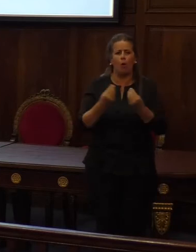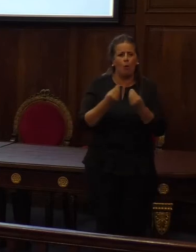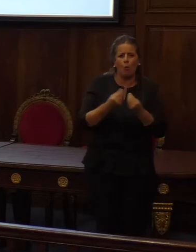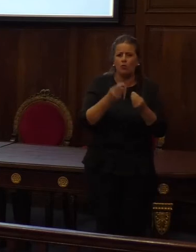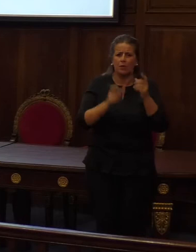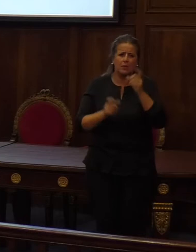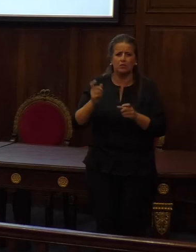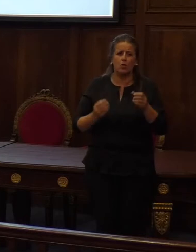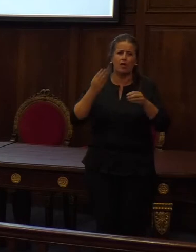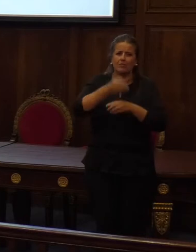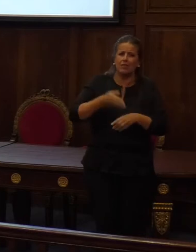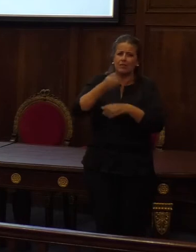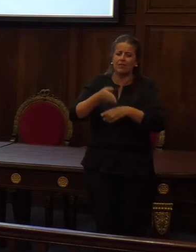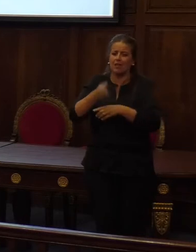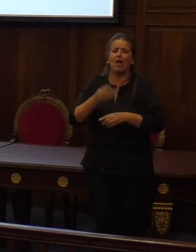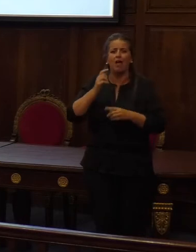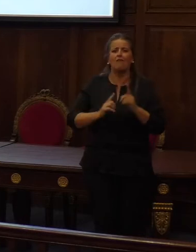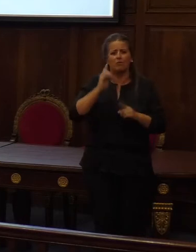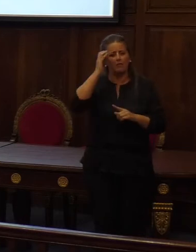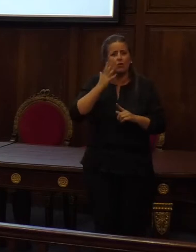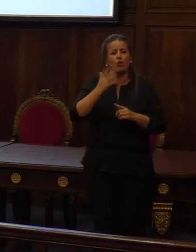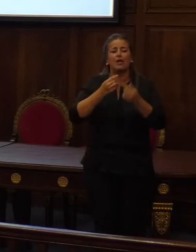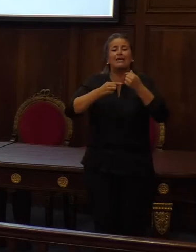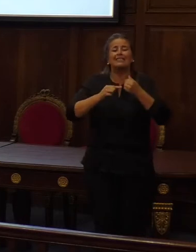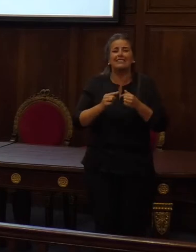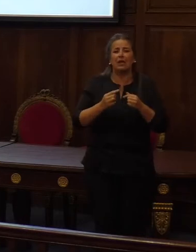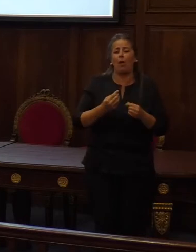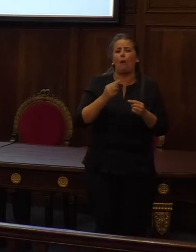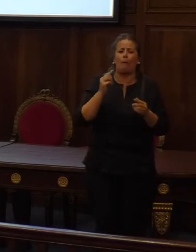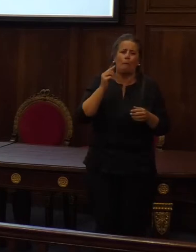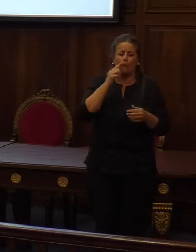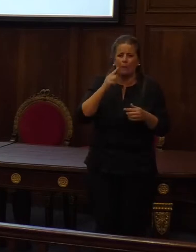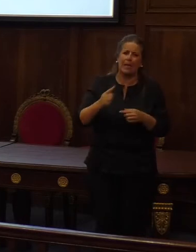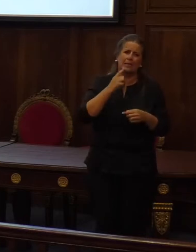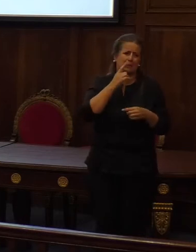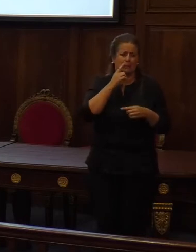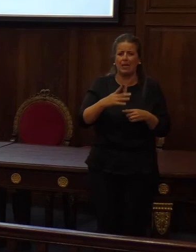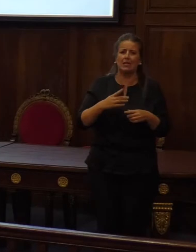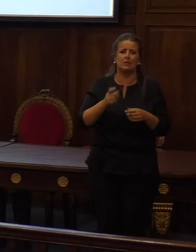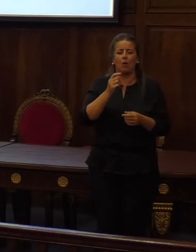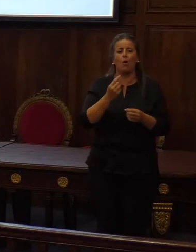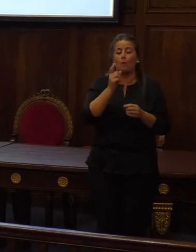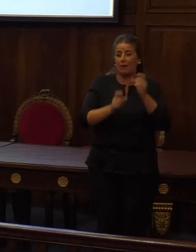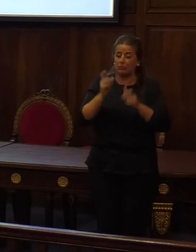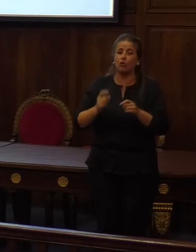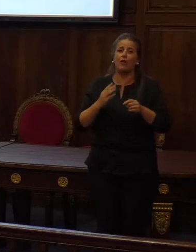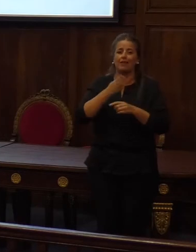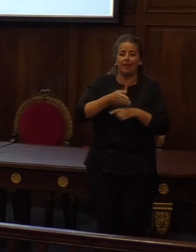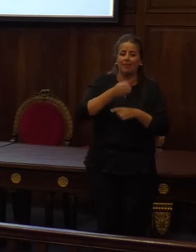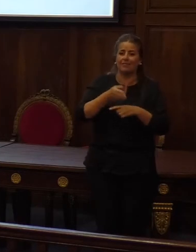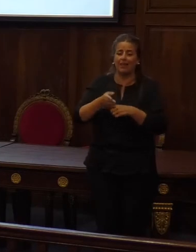República. Con un ingreso que se cuenta en miles por año, con una